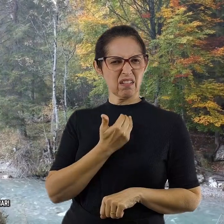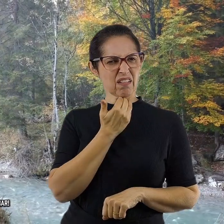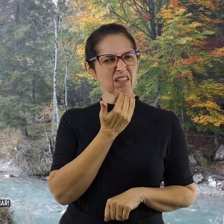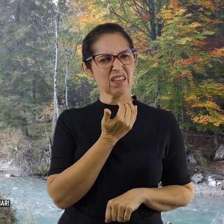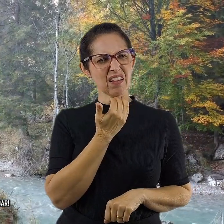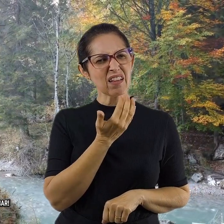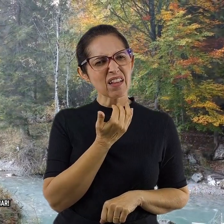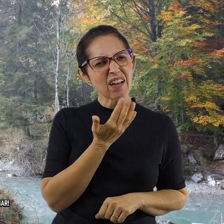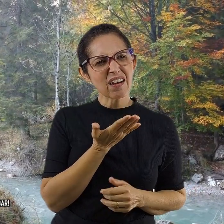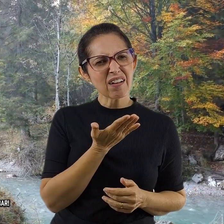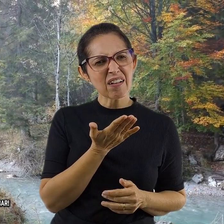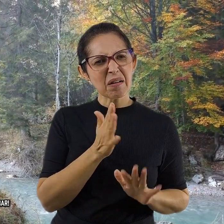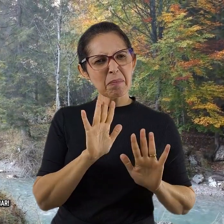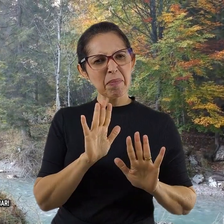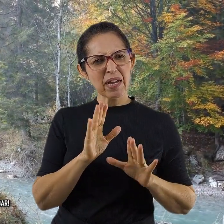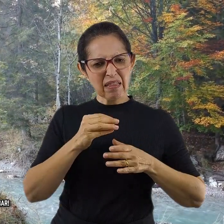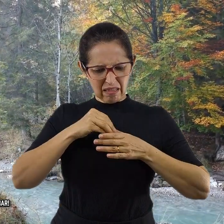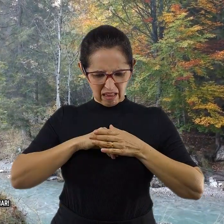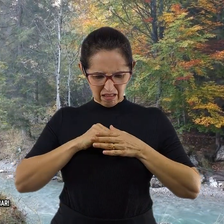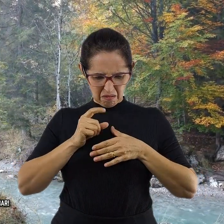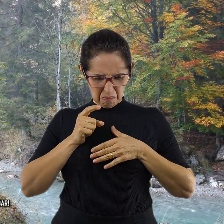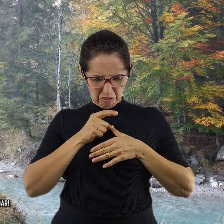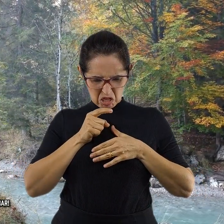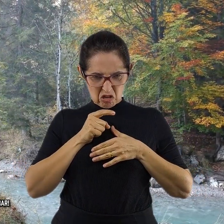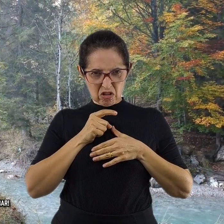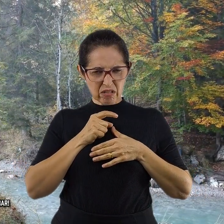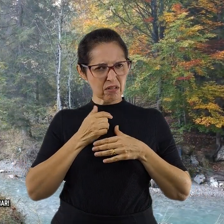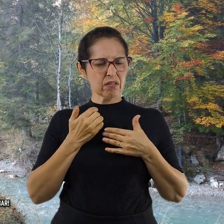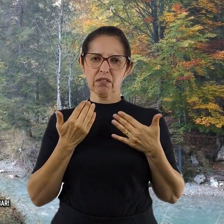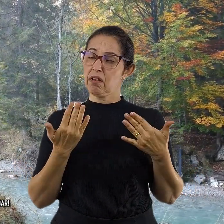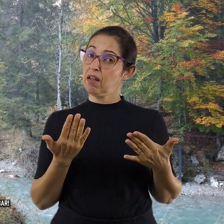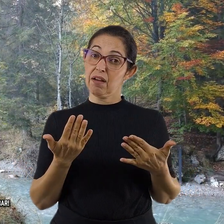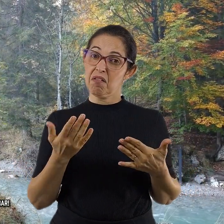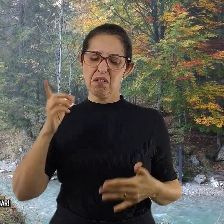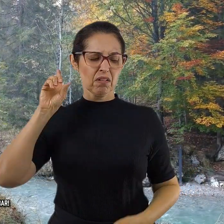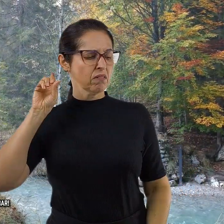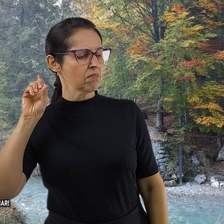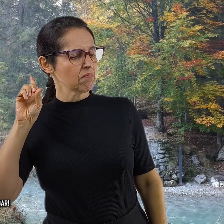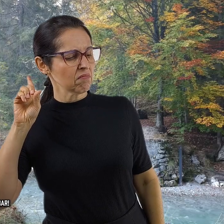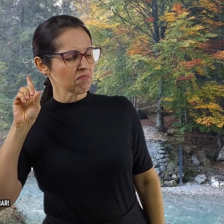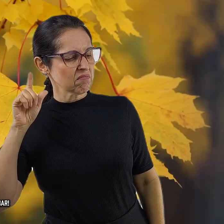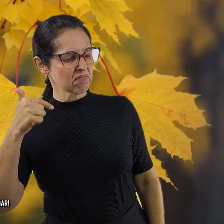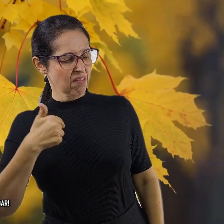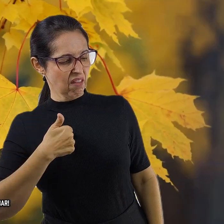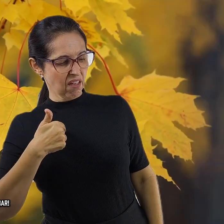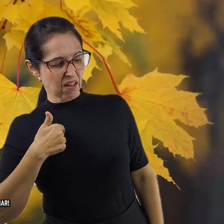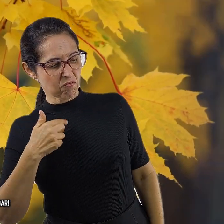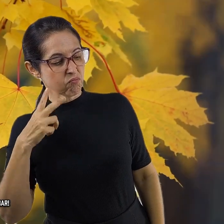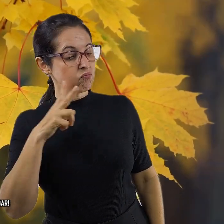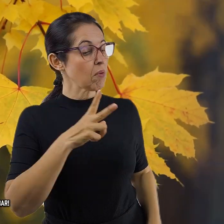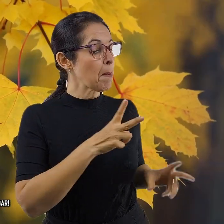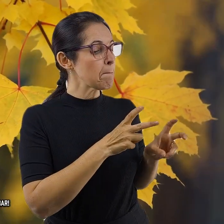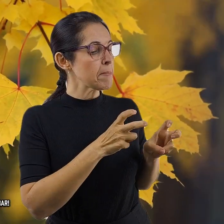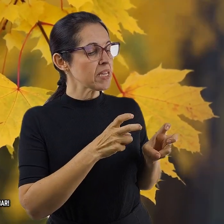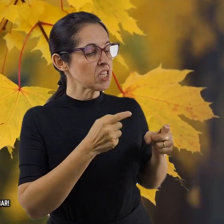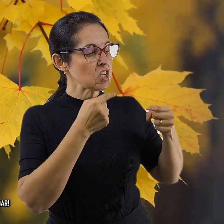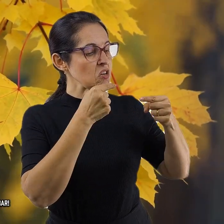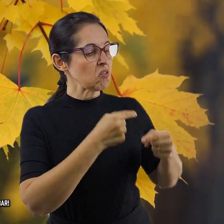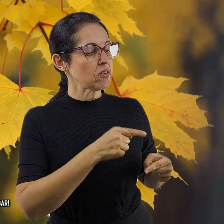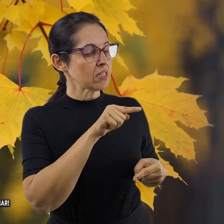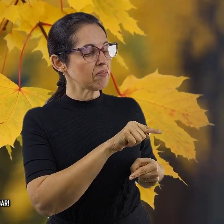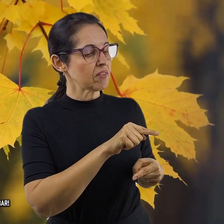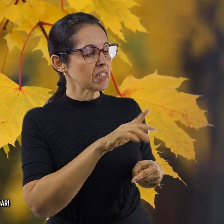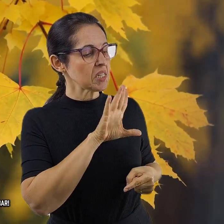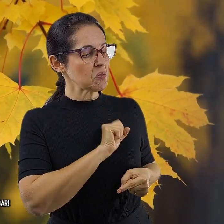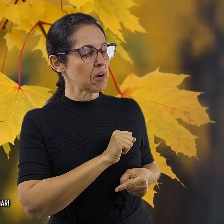adianta, se não for verdade. E o Senhor estiver olhando dizendo: eu tenho contra ti que